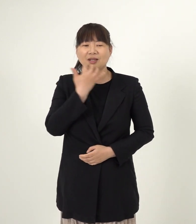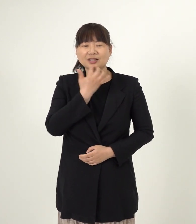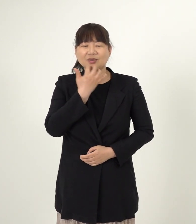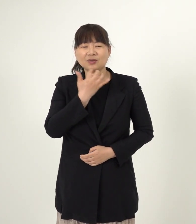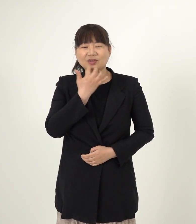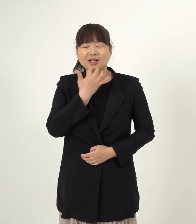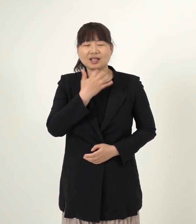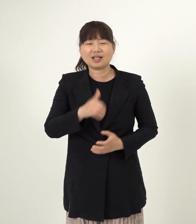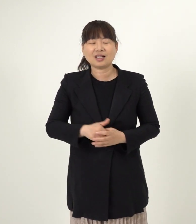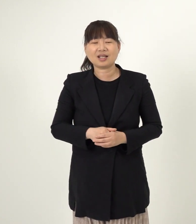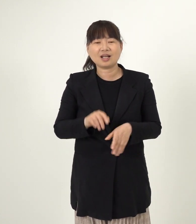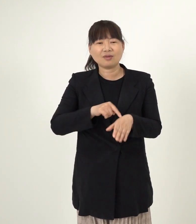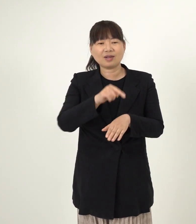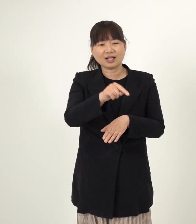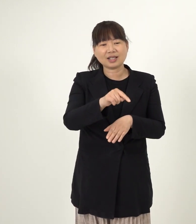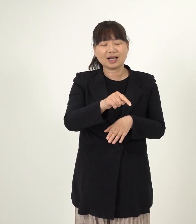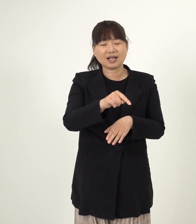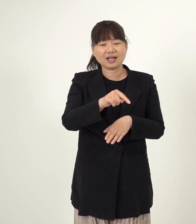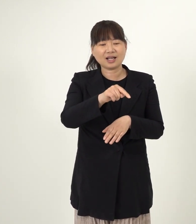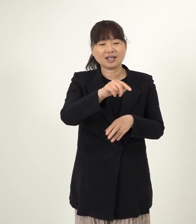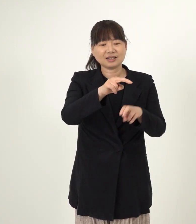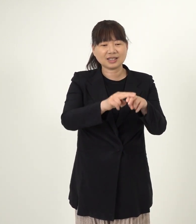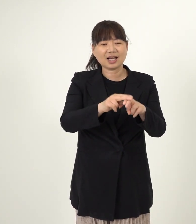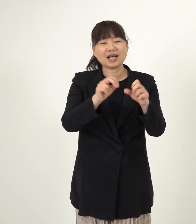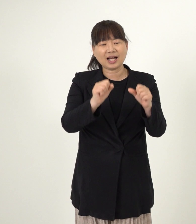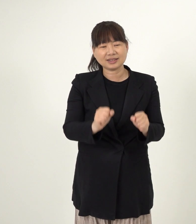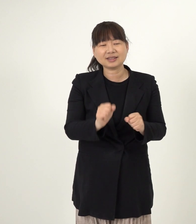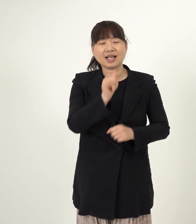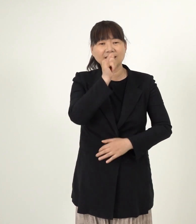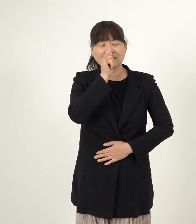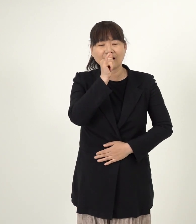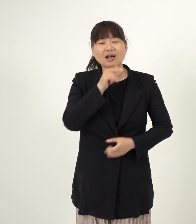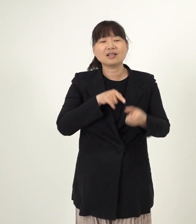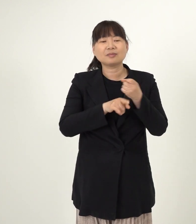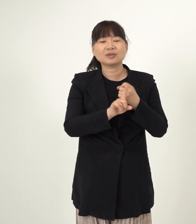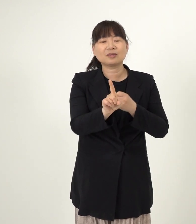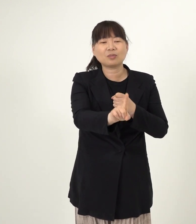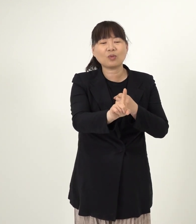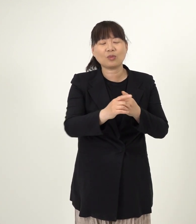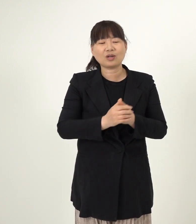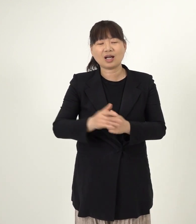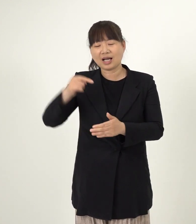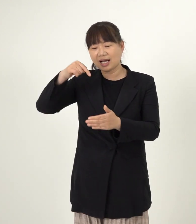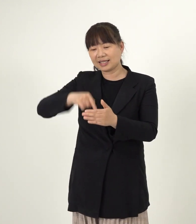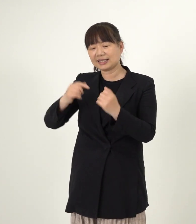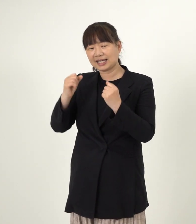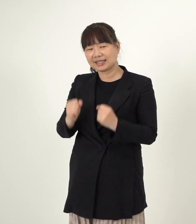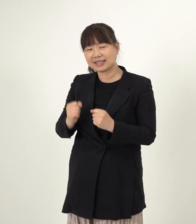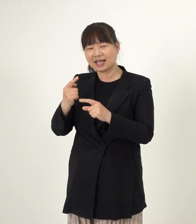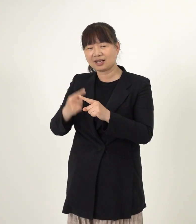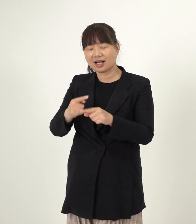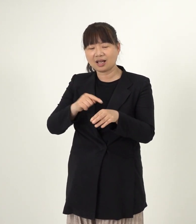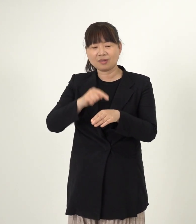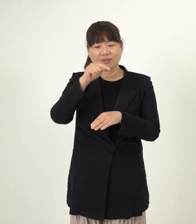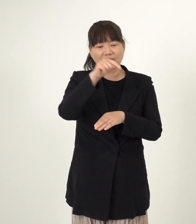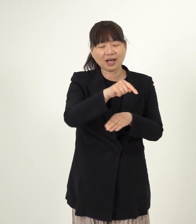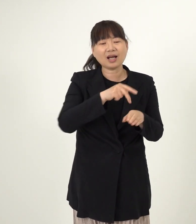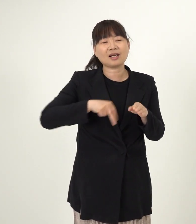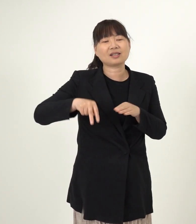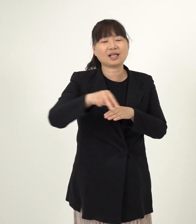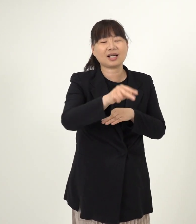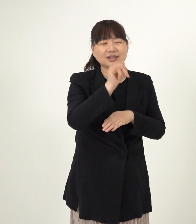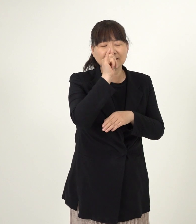베드로가 바깥들에 앉았다라는 말은 이제 안뜰에 있다가 바깥들로 나갔어요.